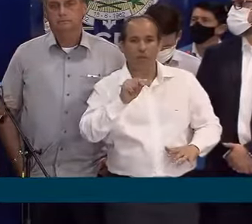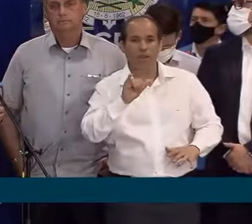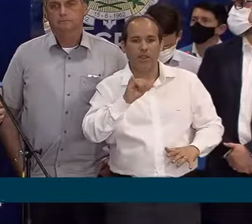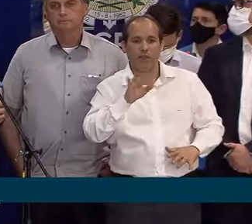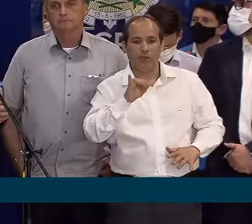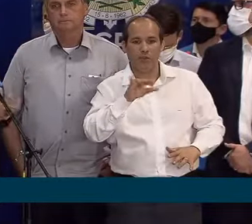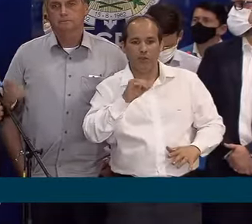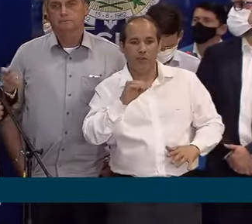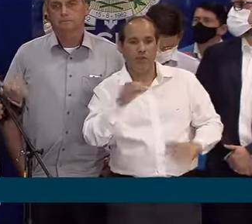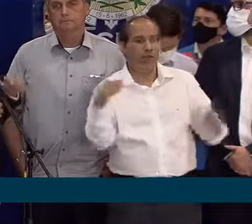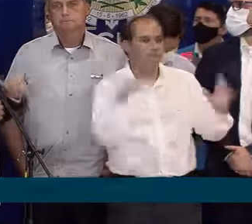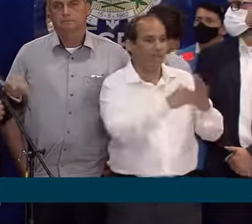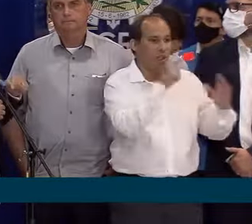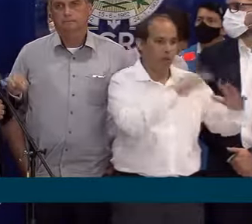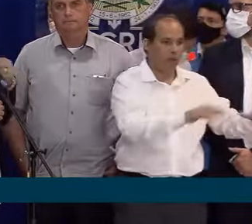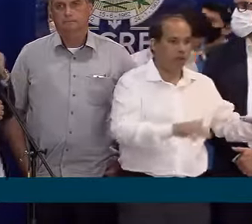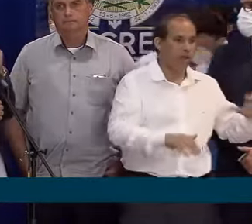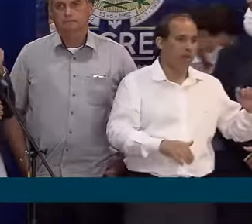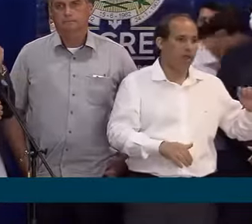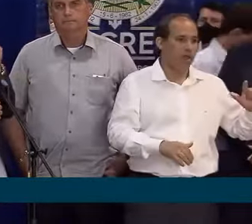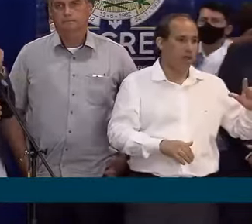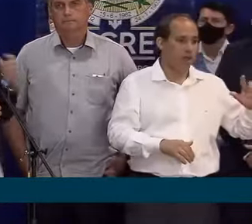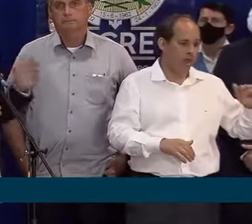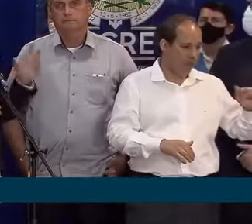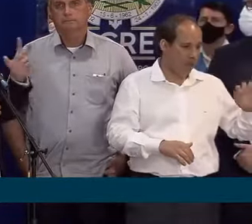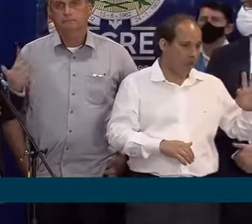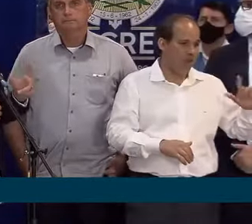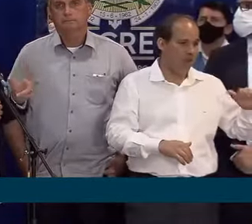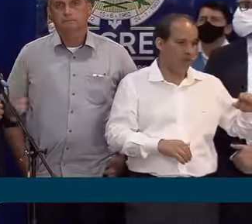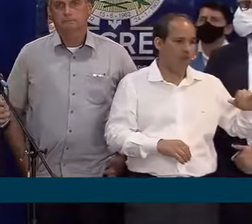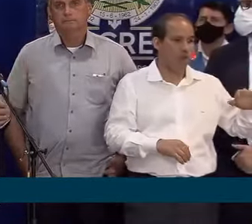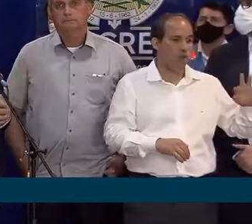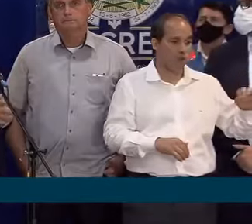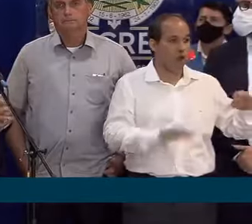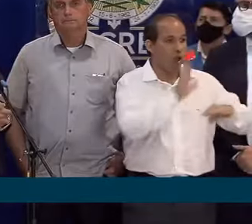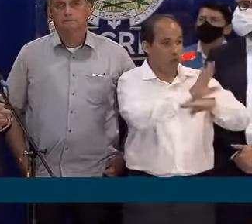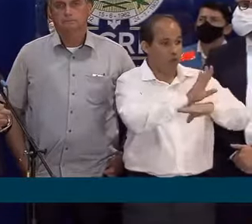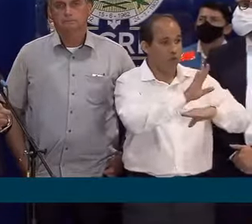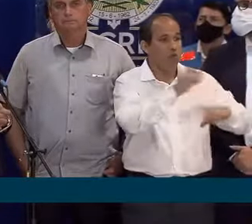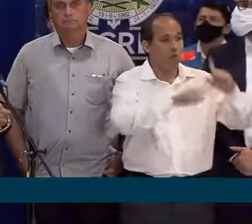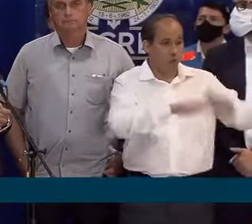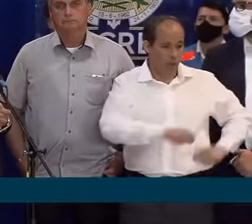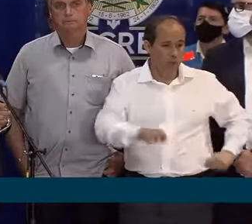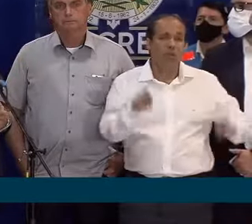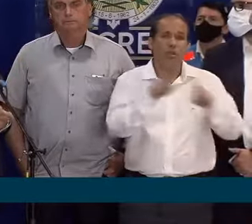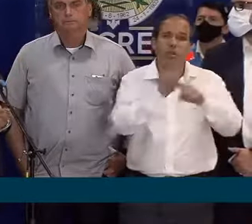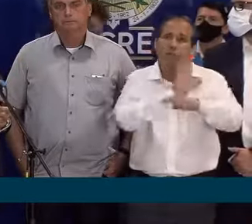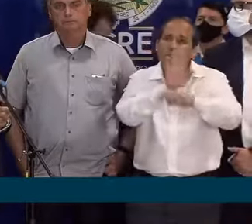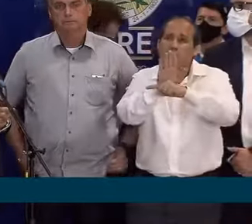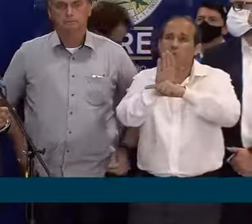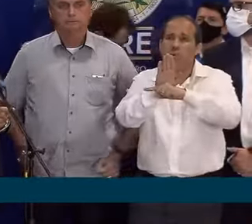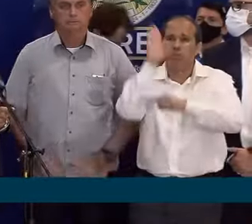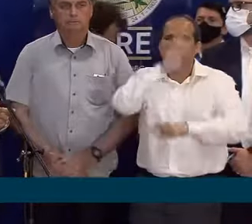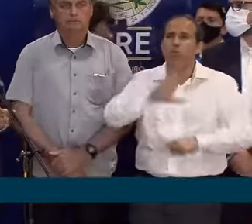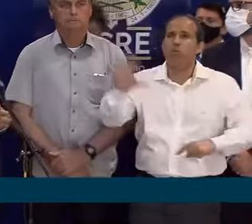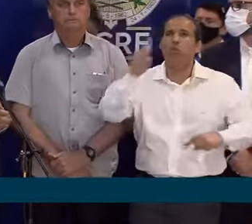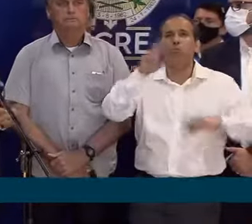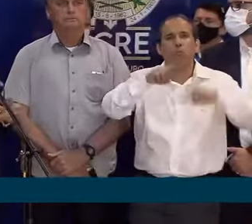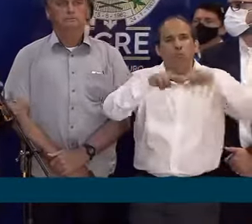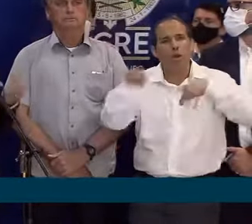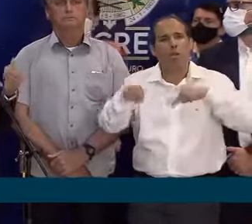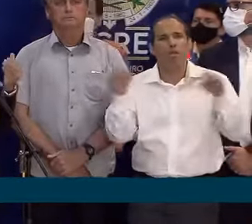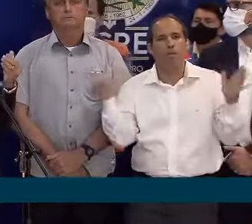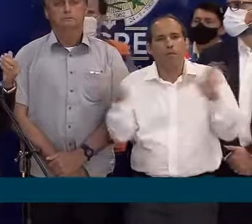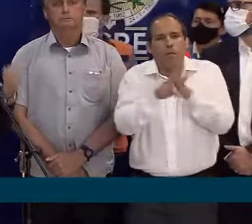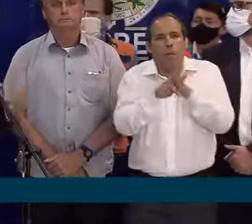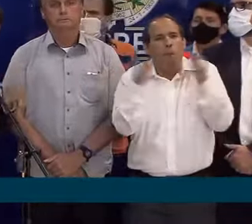grande obra, que não é somente para o Acre, mas para o Brasil, de infraestrutura, que é a ponte sobre o Abunã.